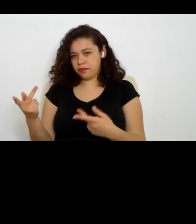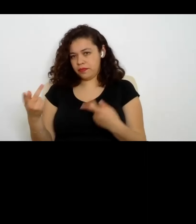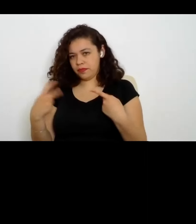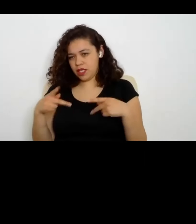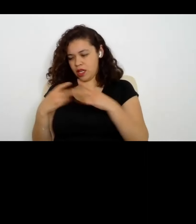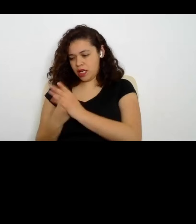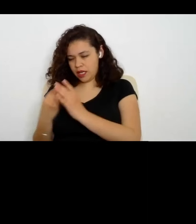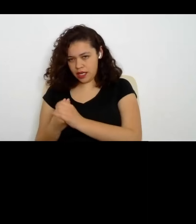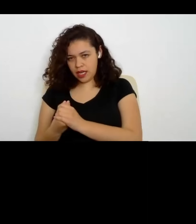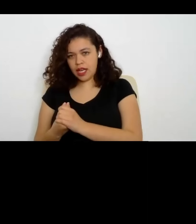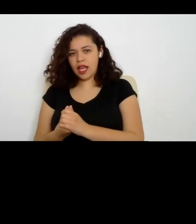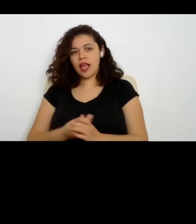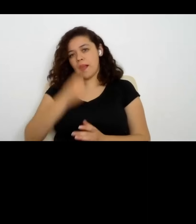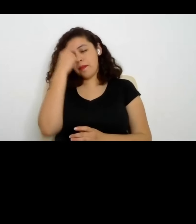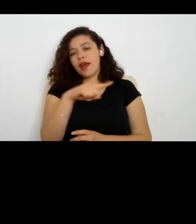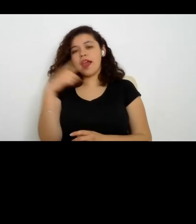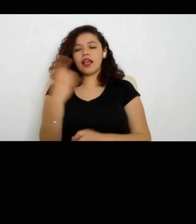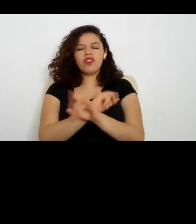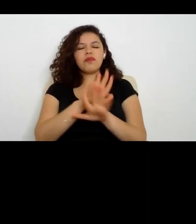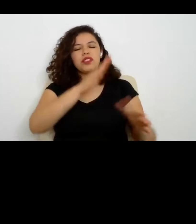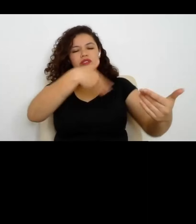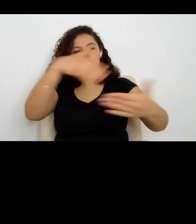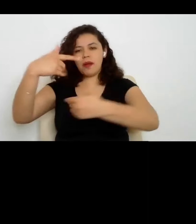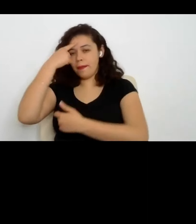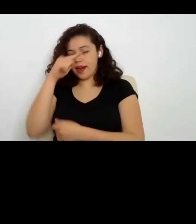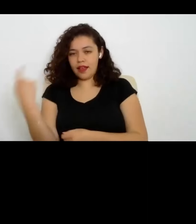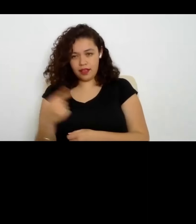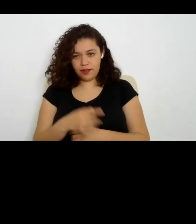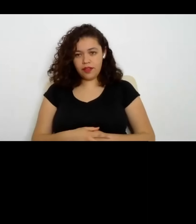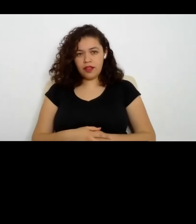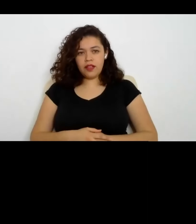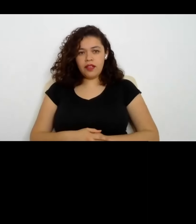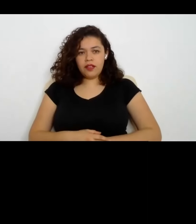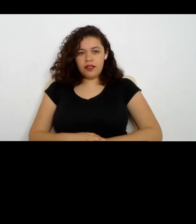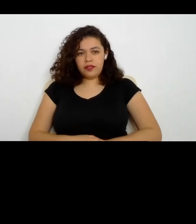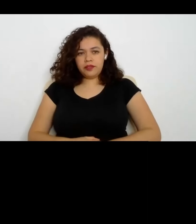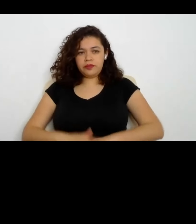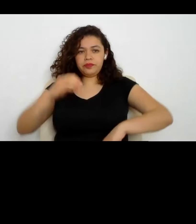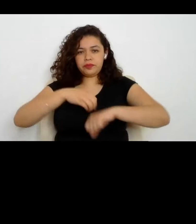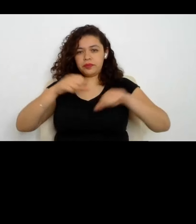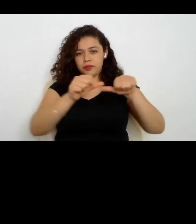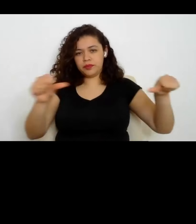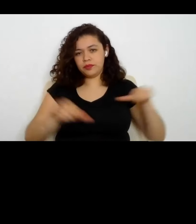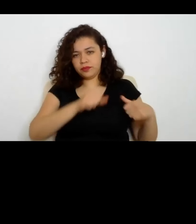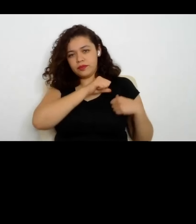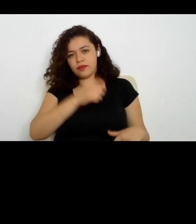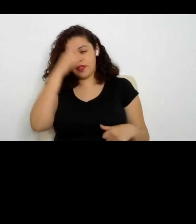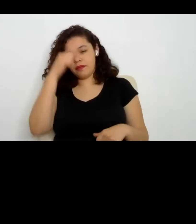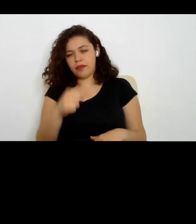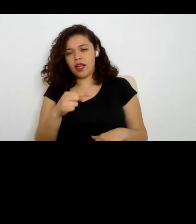las finalidades de la recolección de la información de los titulares, el establecer el área encargada de atender las